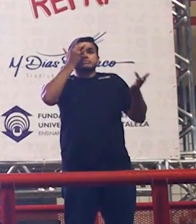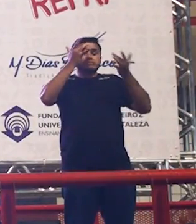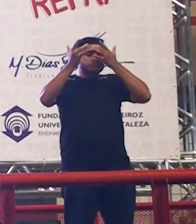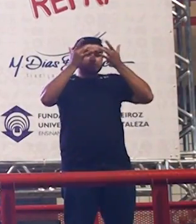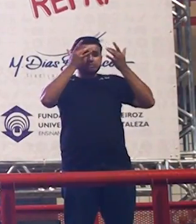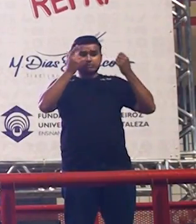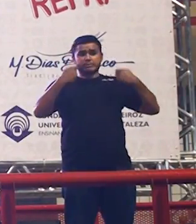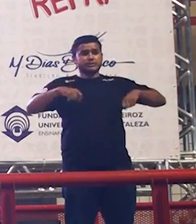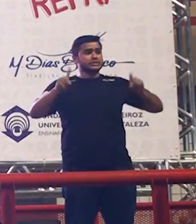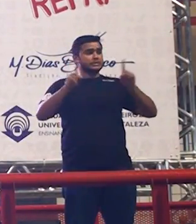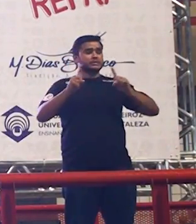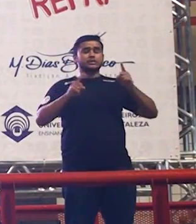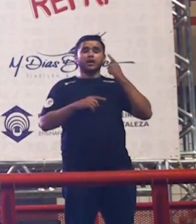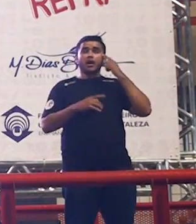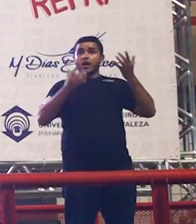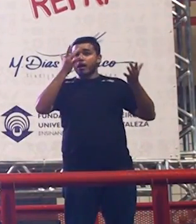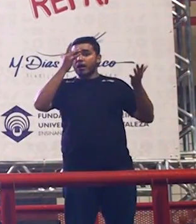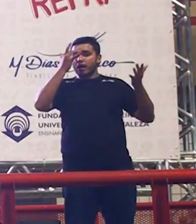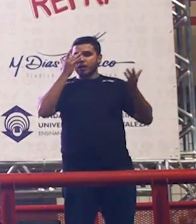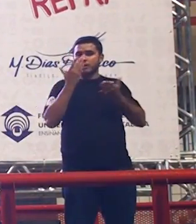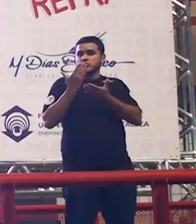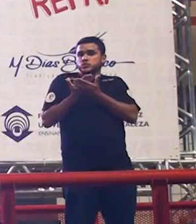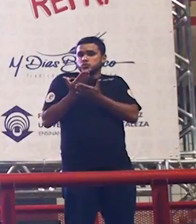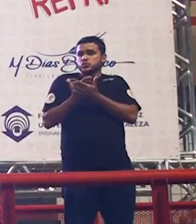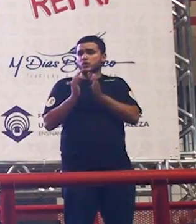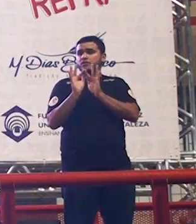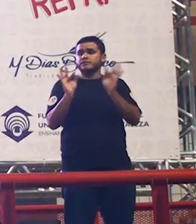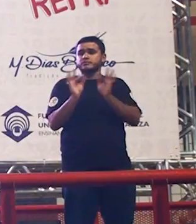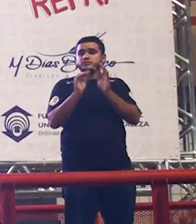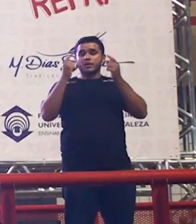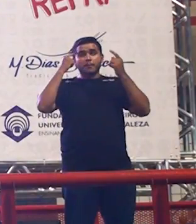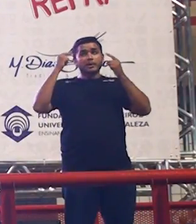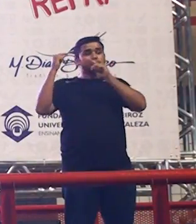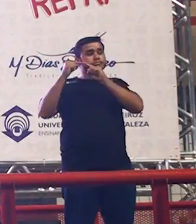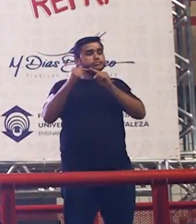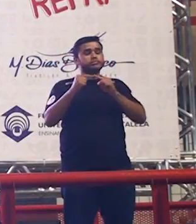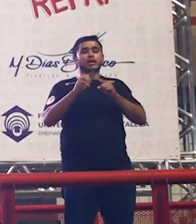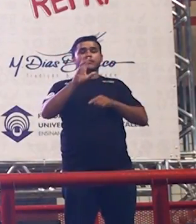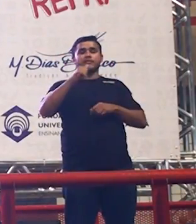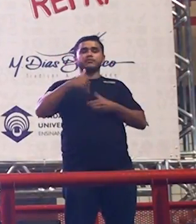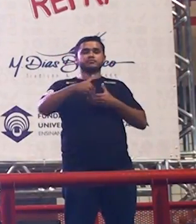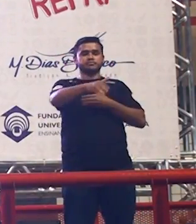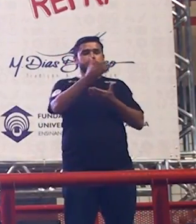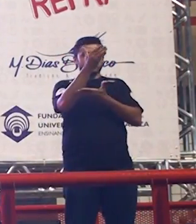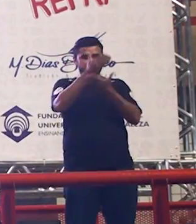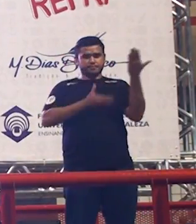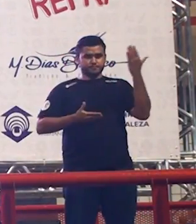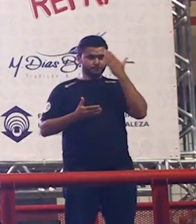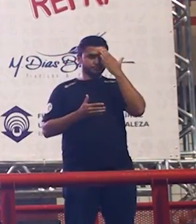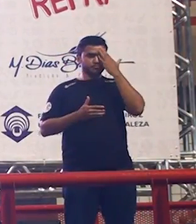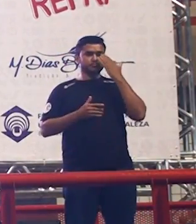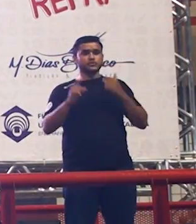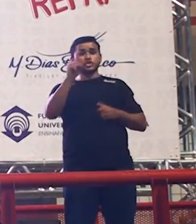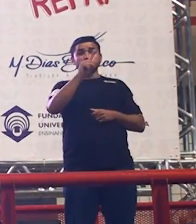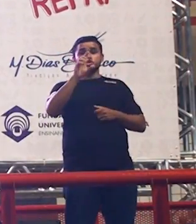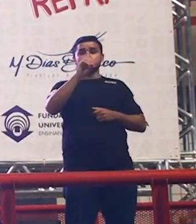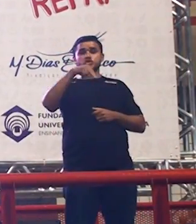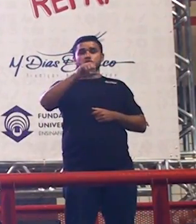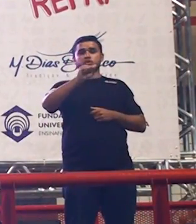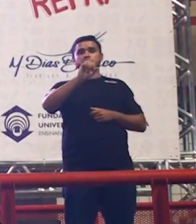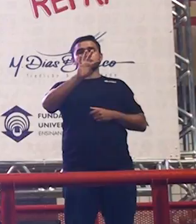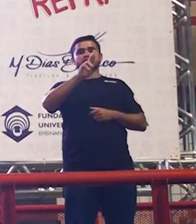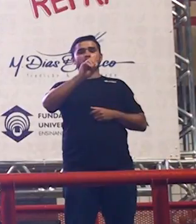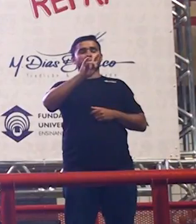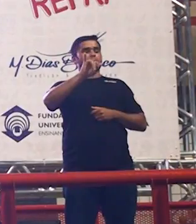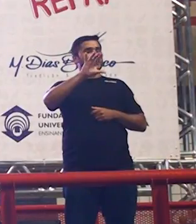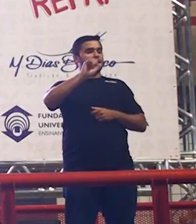precisa perder tempo com decoreba em casa. É só pensar, raciocinar que você faz a prova todinha. Zona tropical, quente e úmido. Só